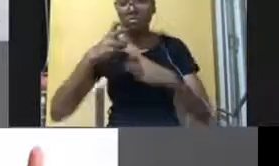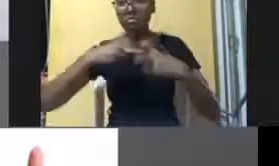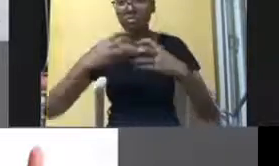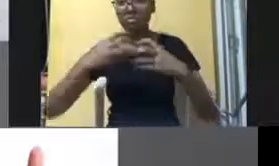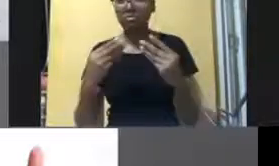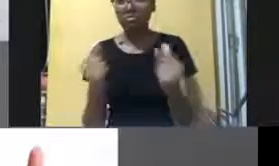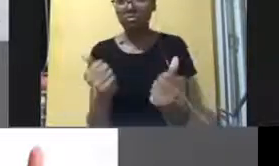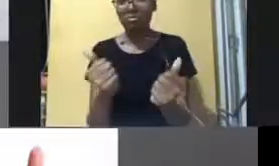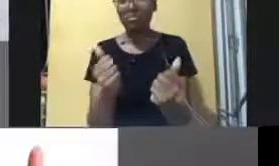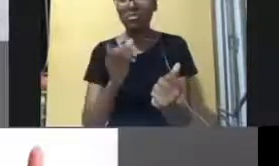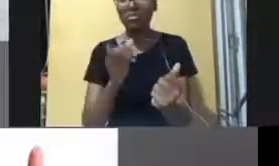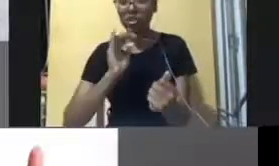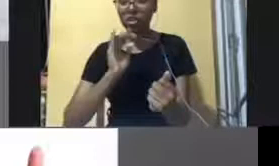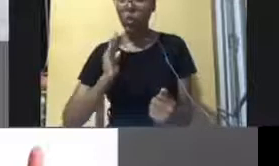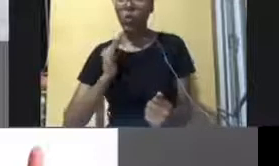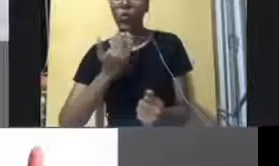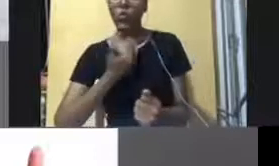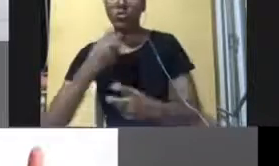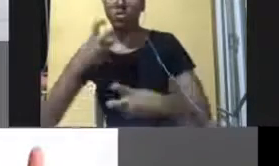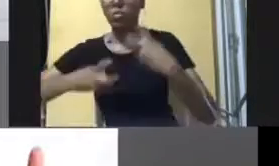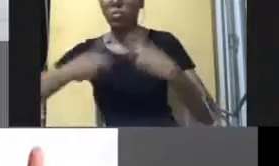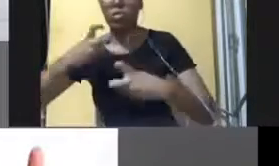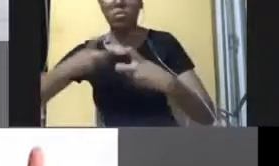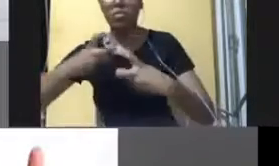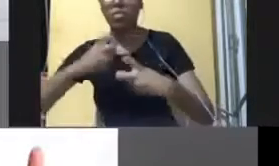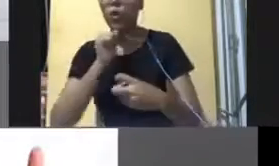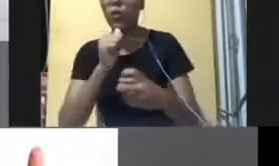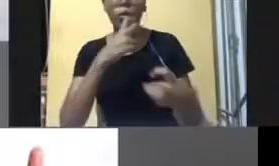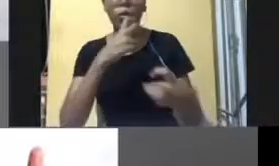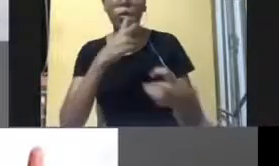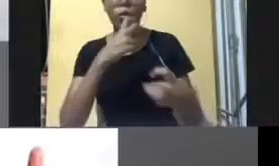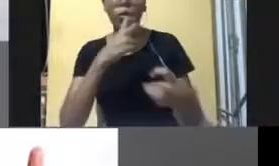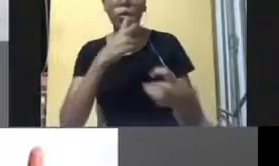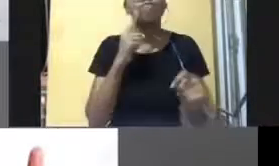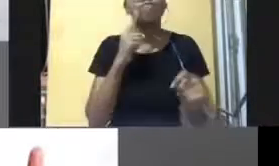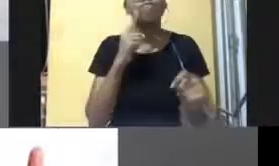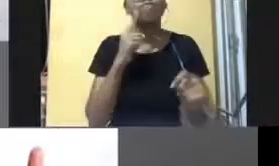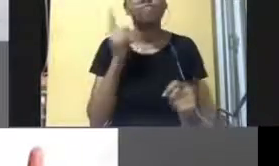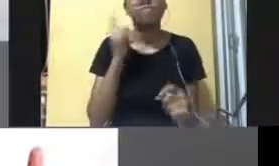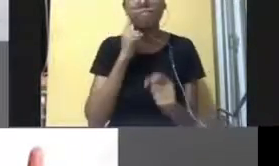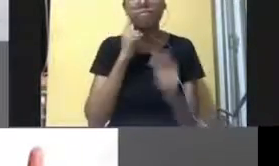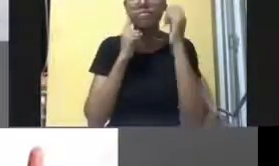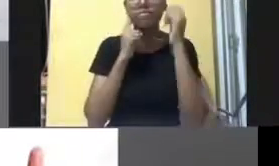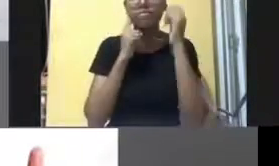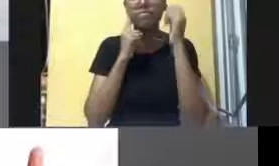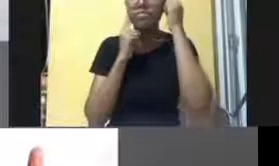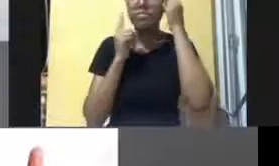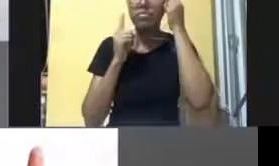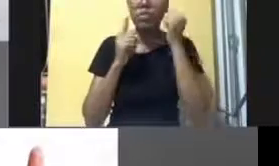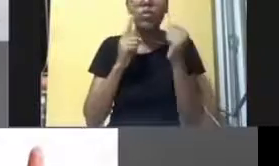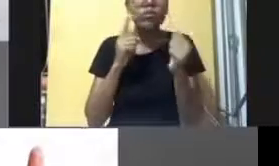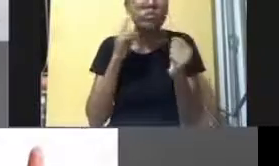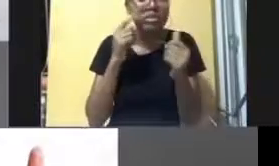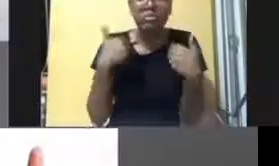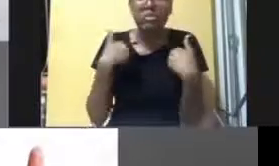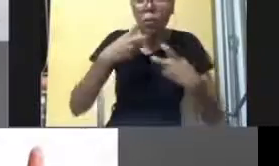de ellos, porque el hecho de que ellos tienen problemas emocionales y no están buscando ayuda es porque no tienen